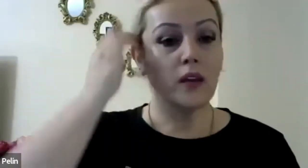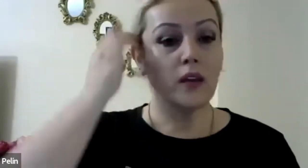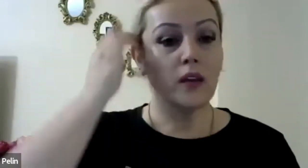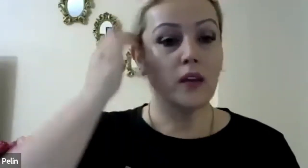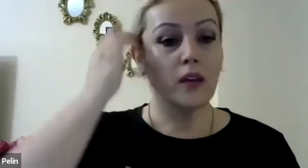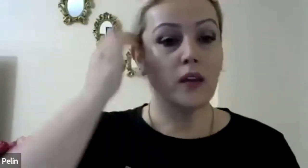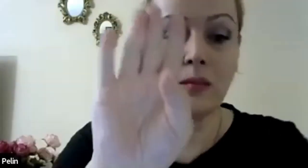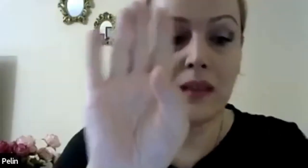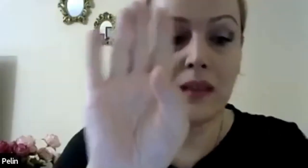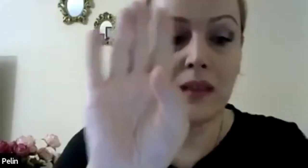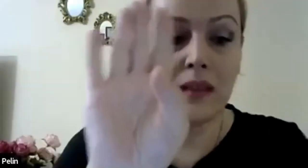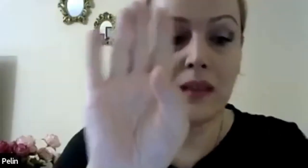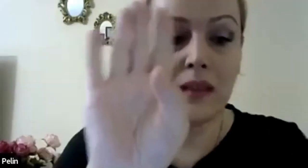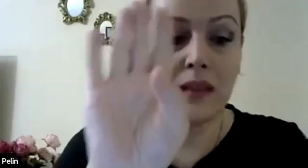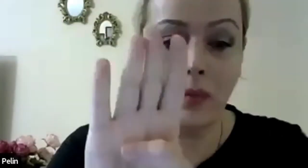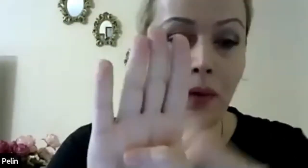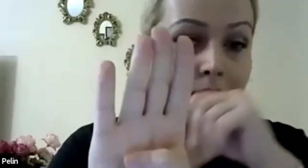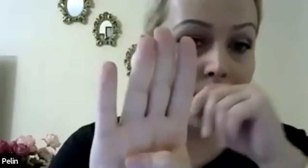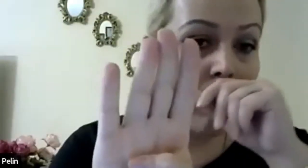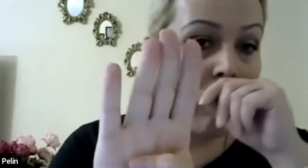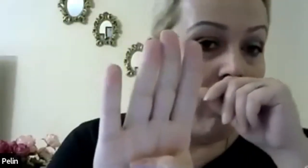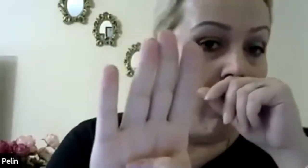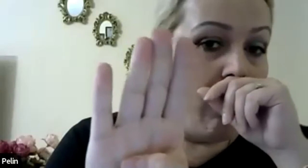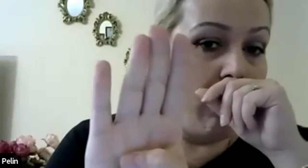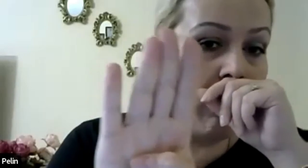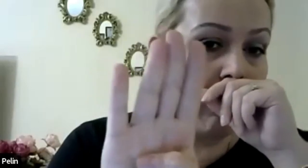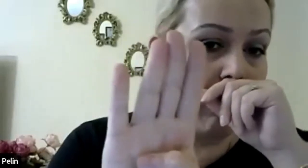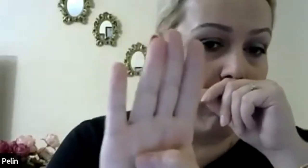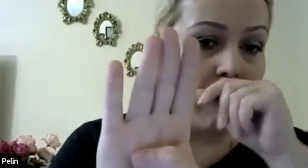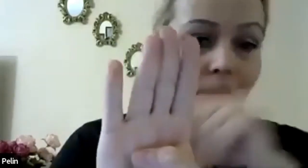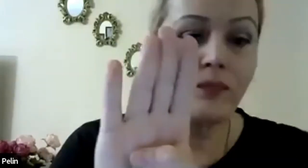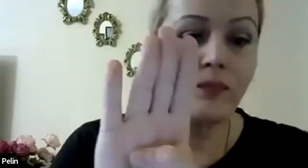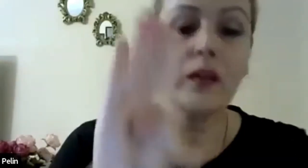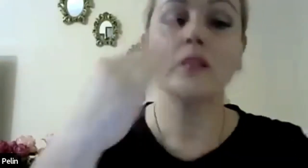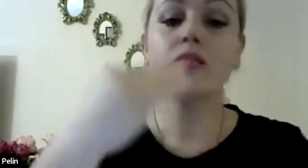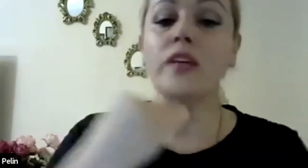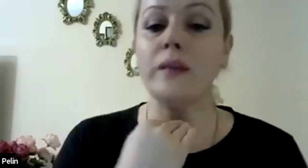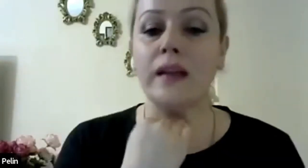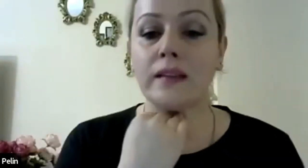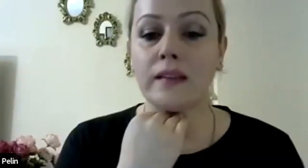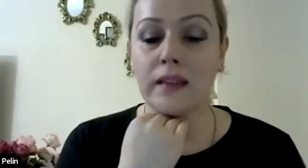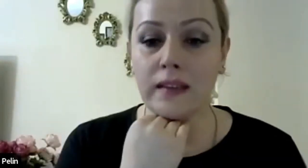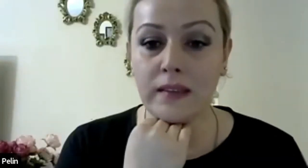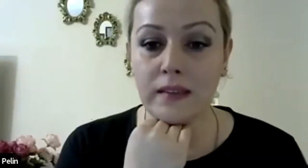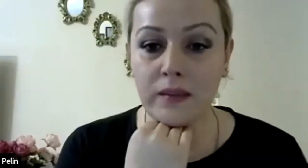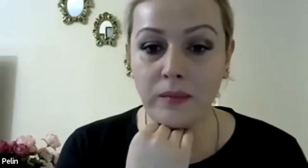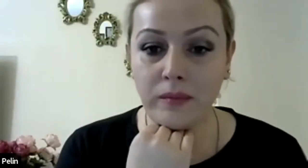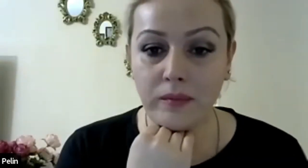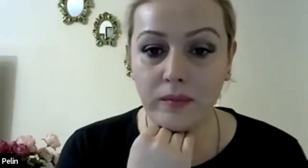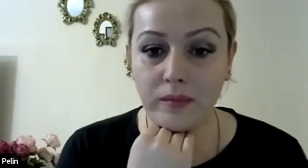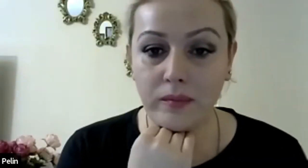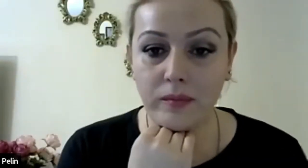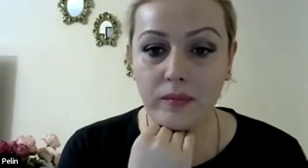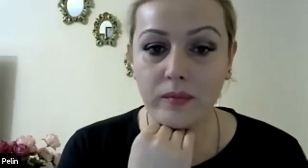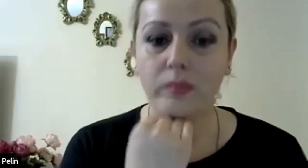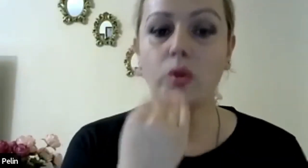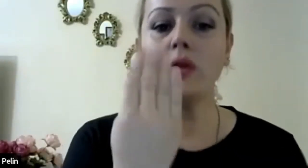olmaz demek istediğimde ise baş parmağımı kapattım. Çenemin altına getirdim. Ve öne